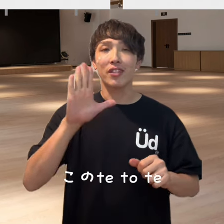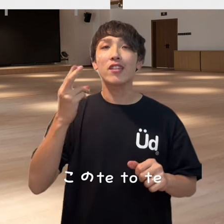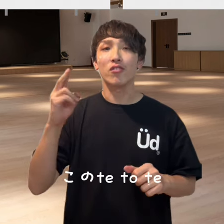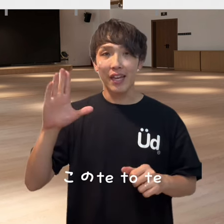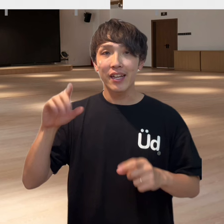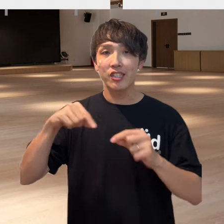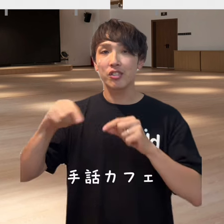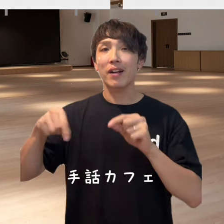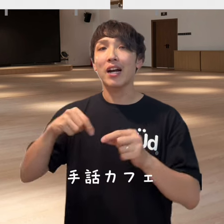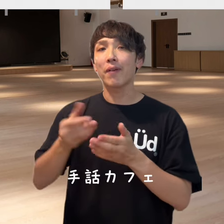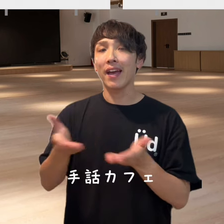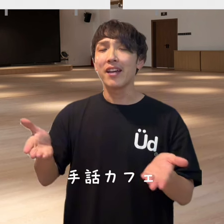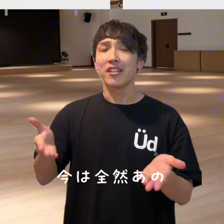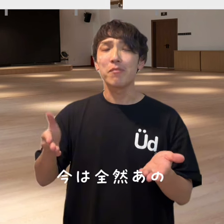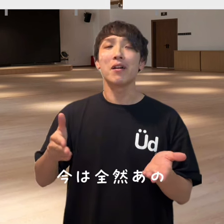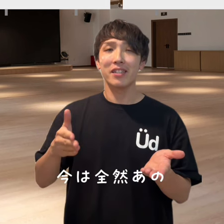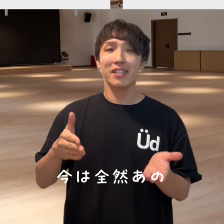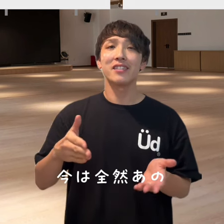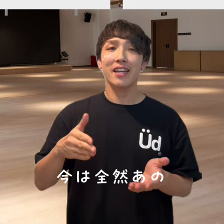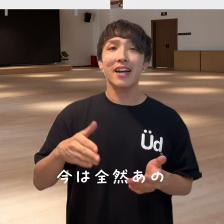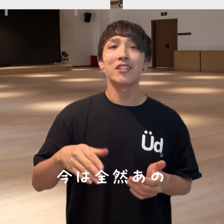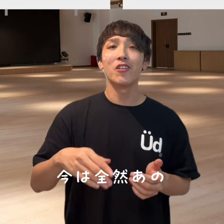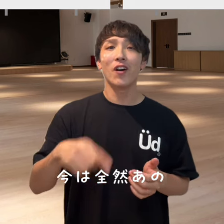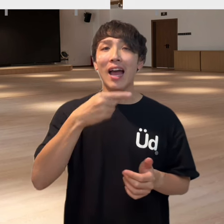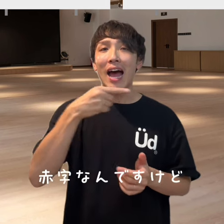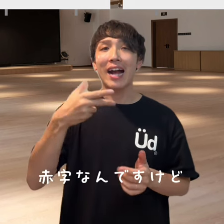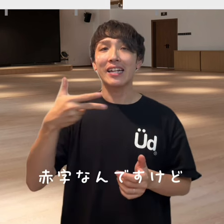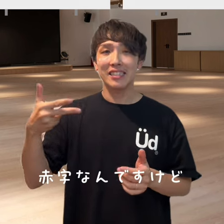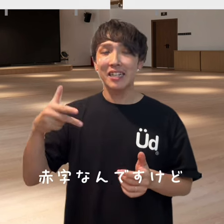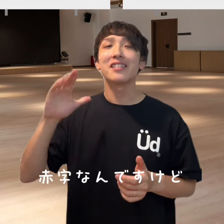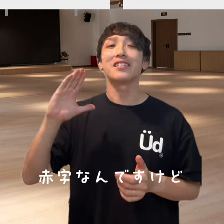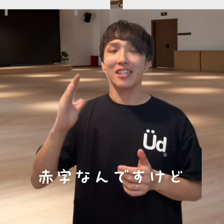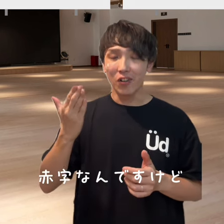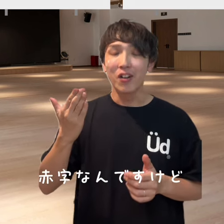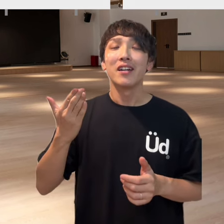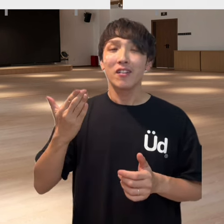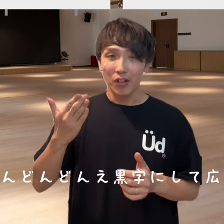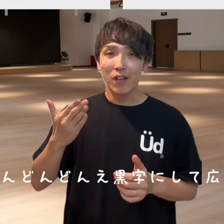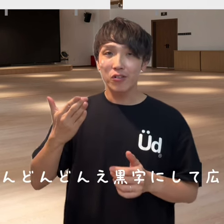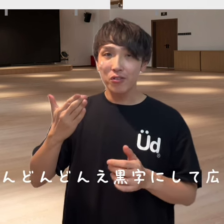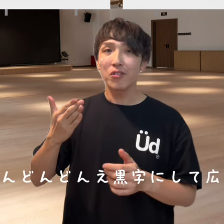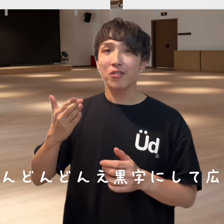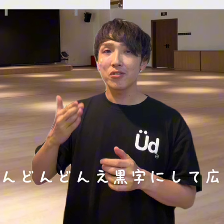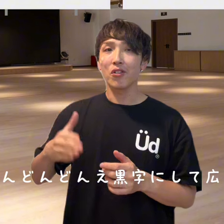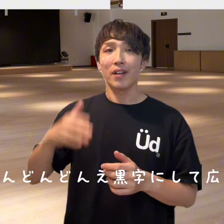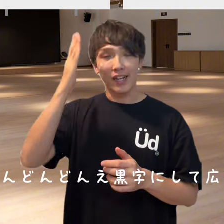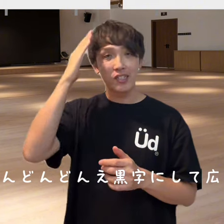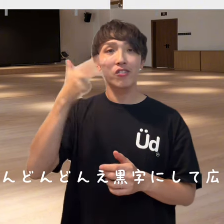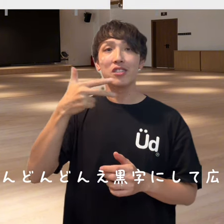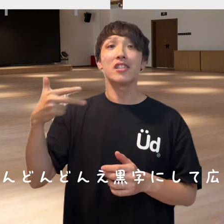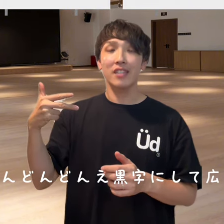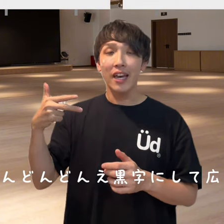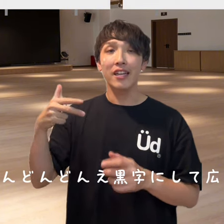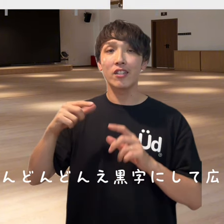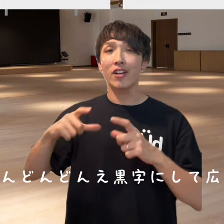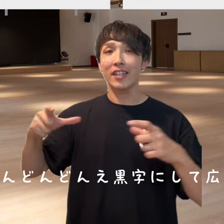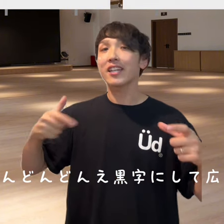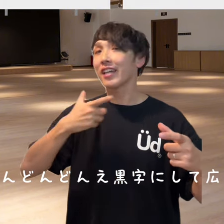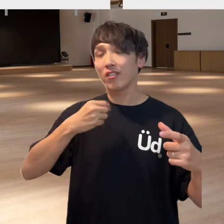と手手話カフェ、今は全然赤字なんですけど、これをどんどん黒字にして広げていきたいと